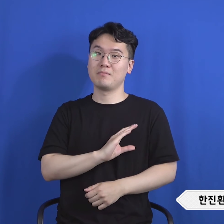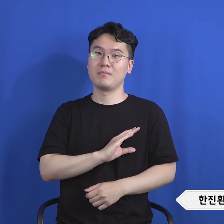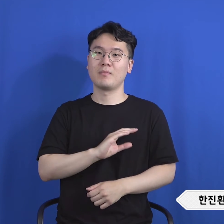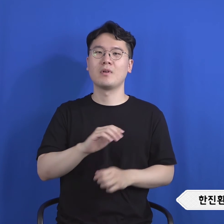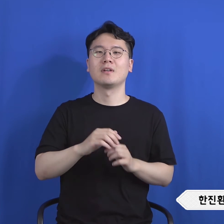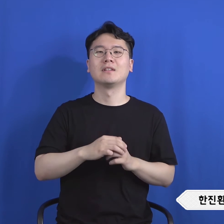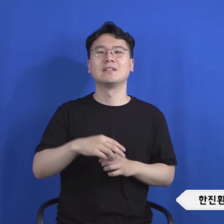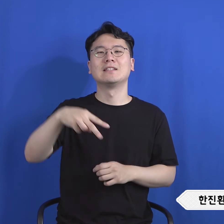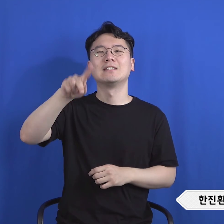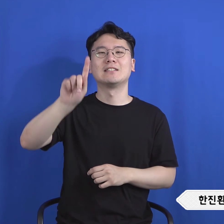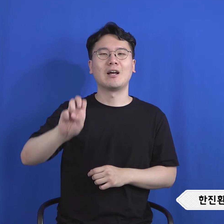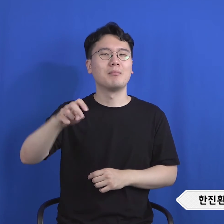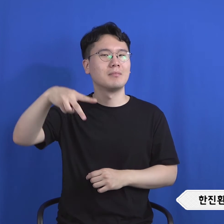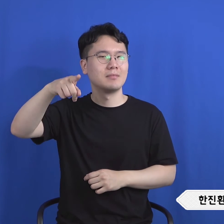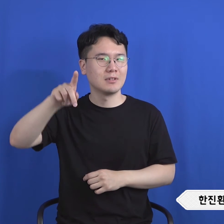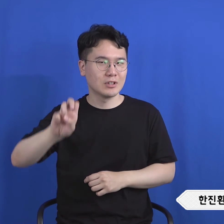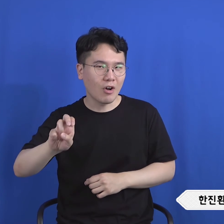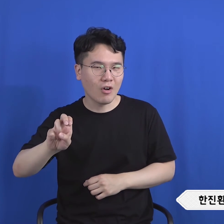삼성입니다.